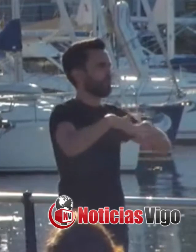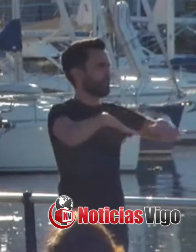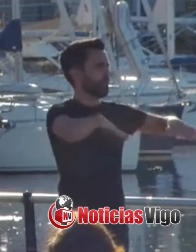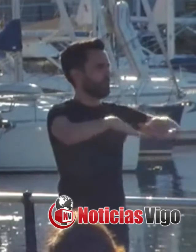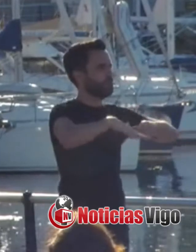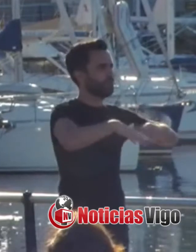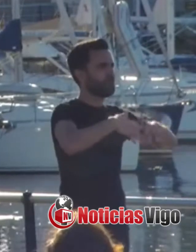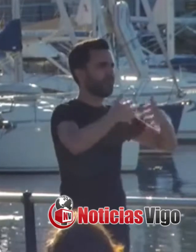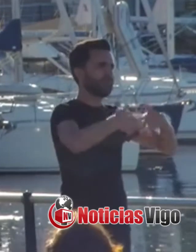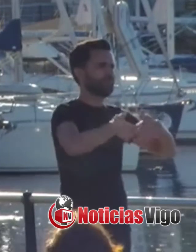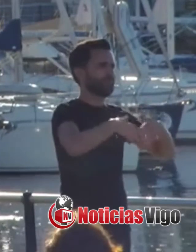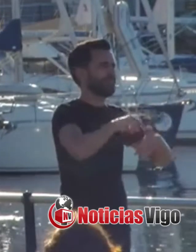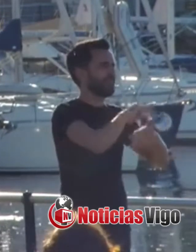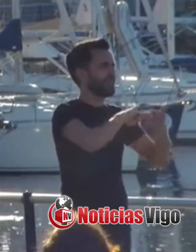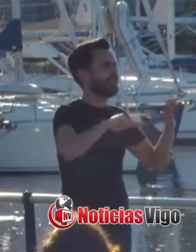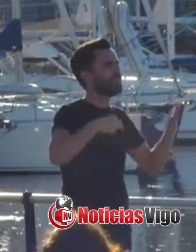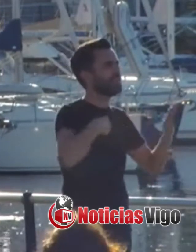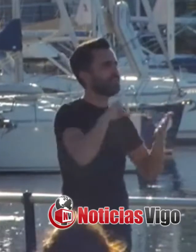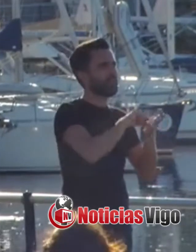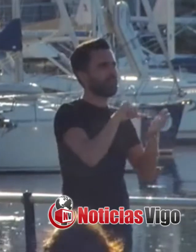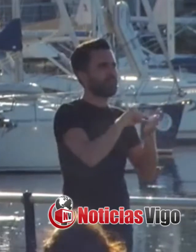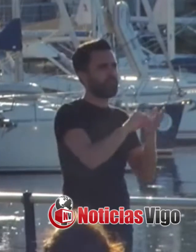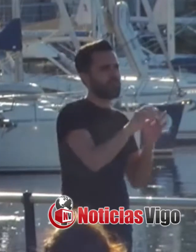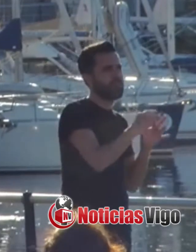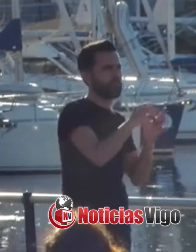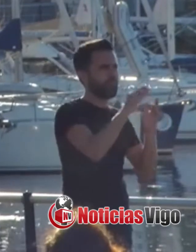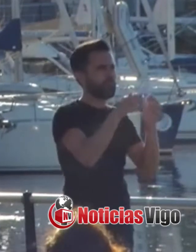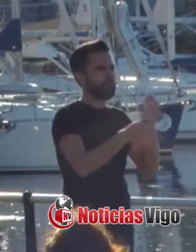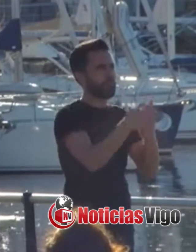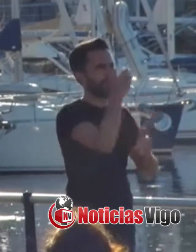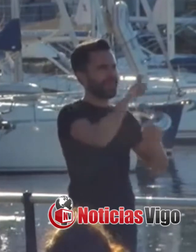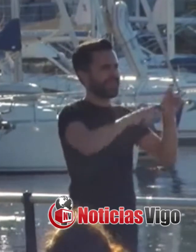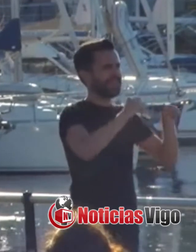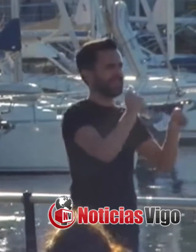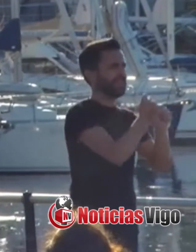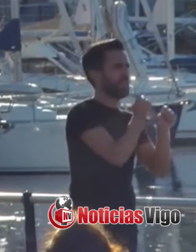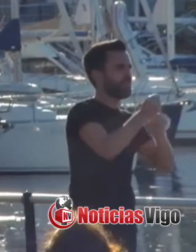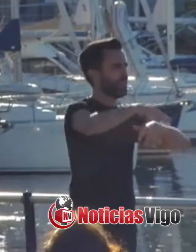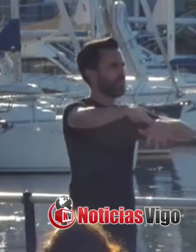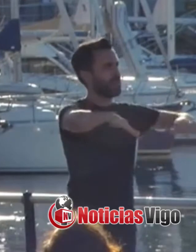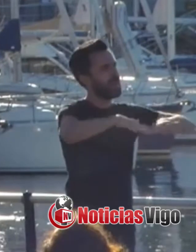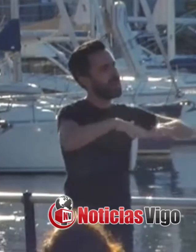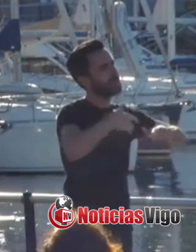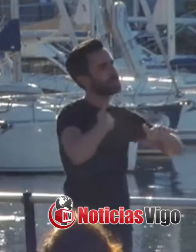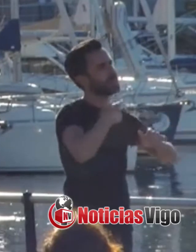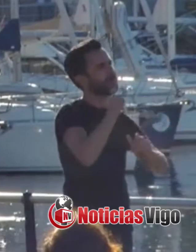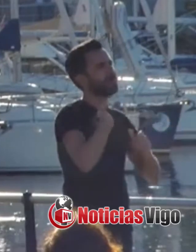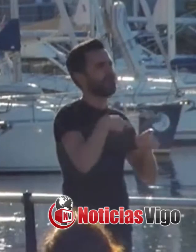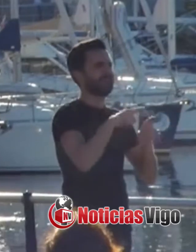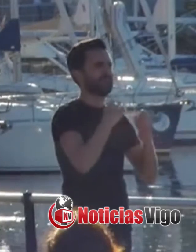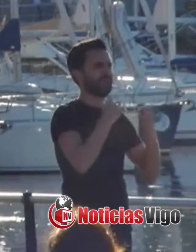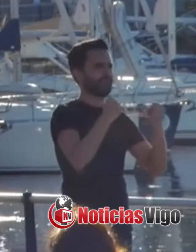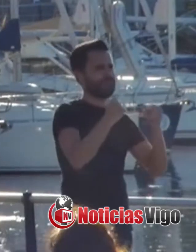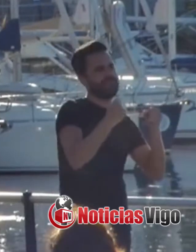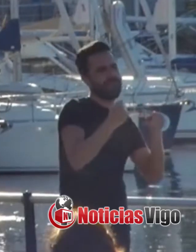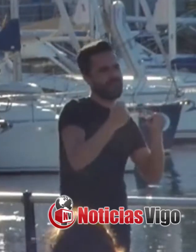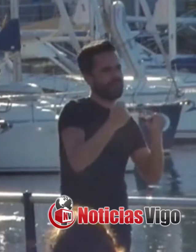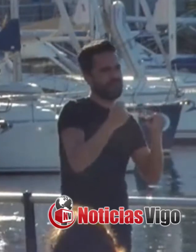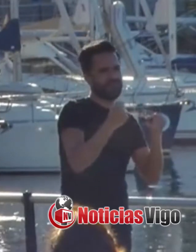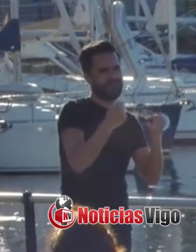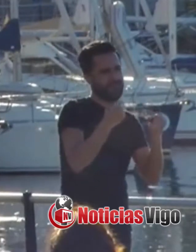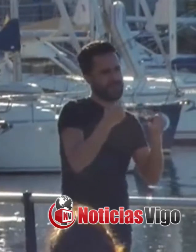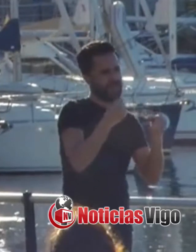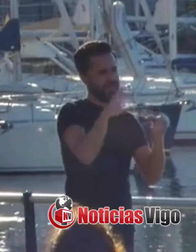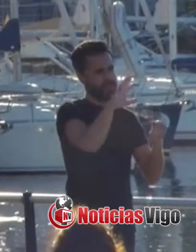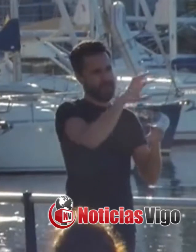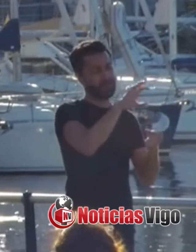cidade de vanguarda, con xente traballadora, dinámica, onde había a maior pulsión do país. E hoxe